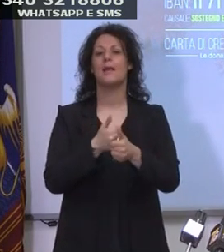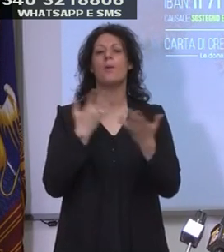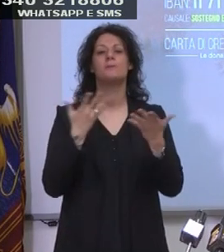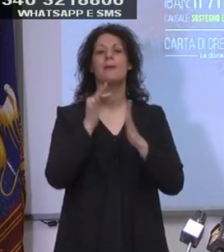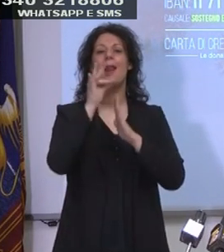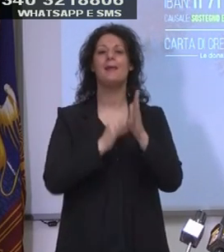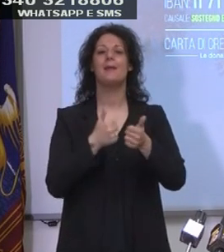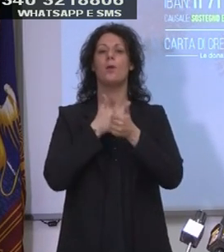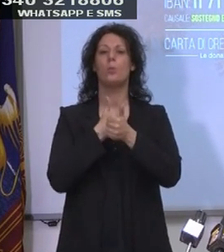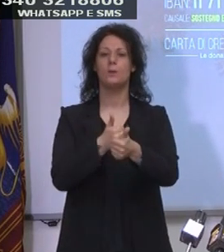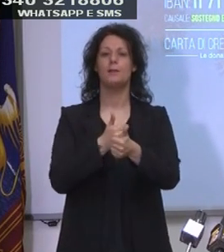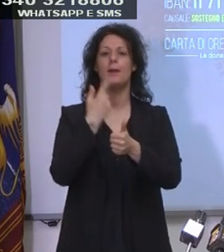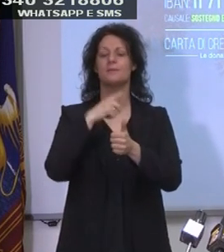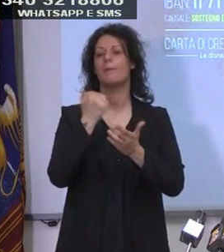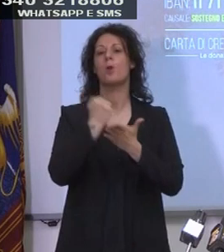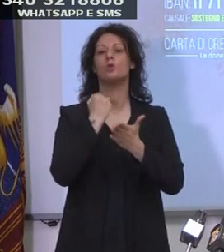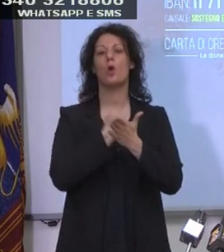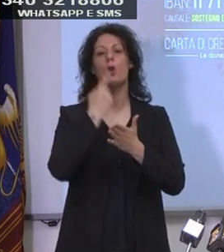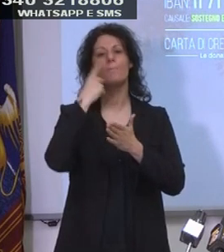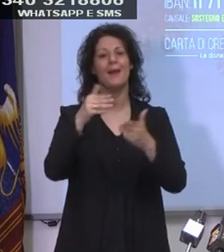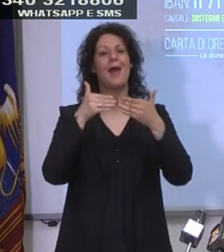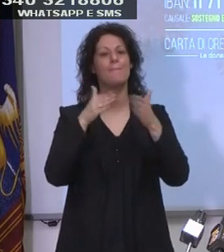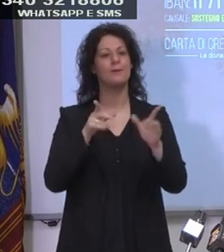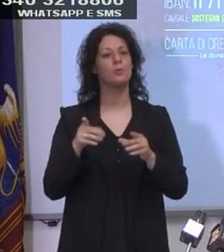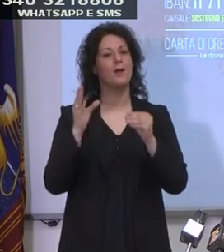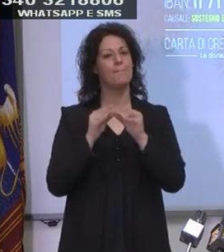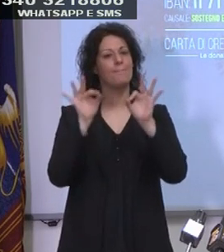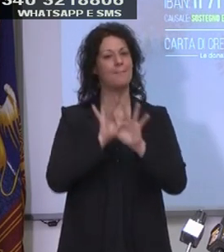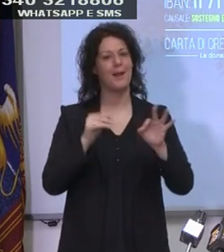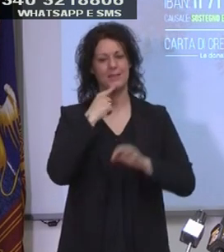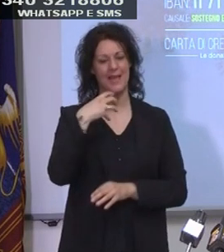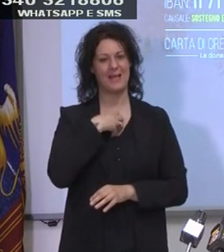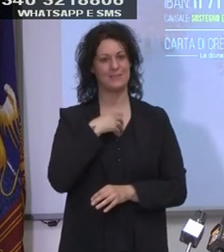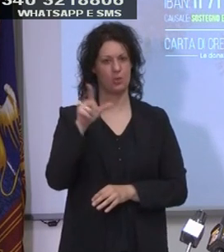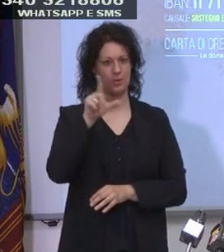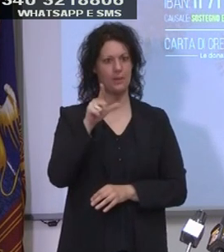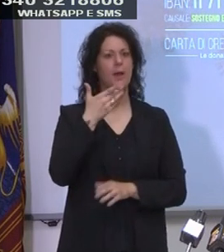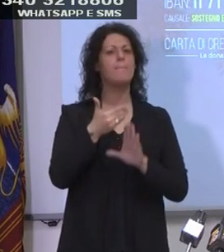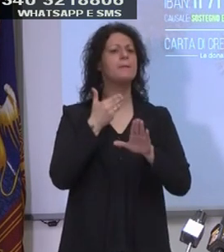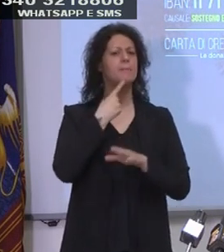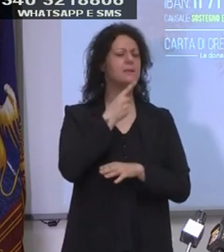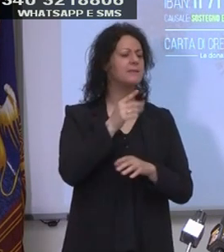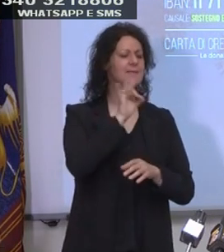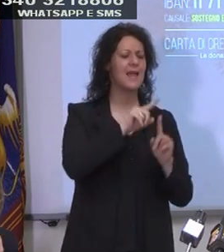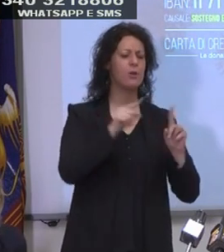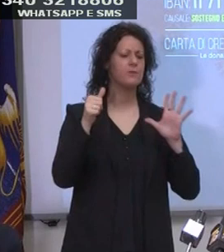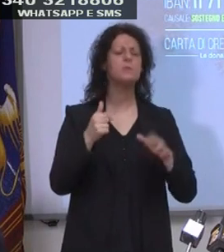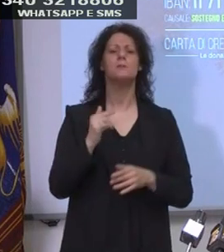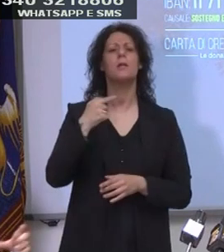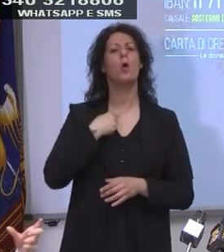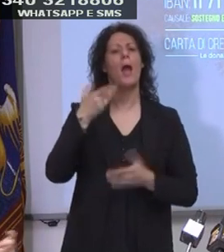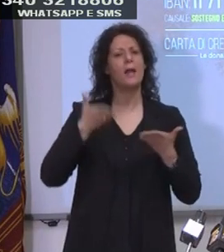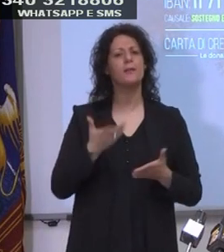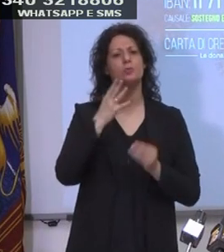protocollo, diciamo, per la riapertura, che l'assessore ha fatto con... Da 0 a 6 anni, sì. Quella è la fase. Ma noi facciamo 0-14